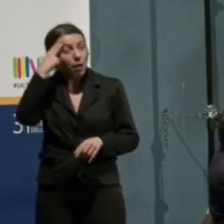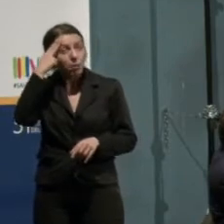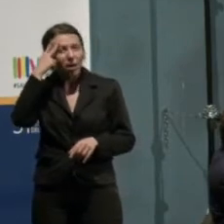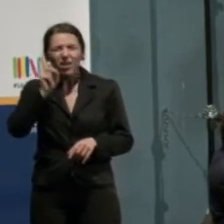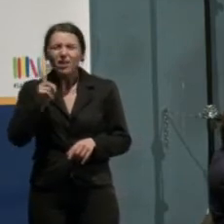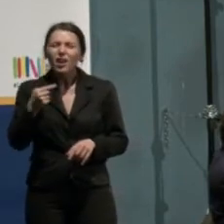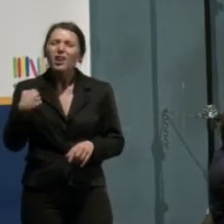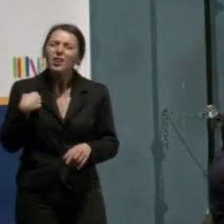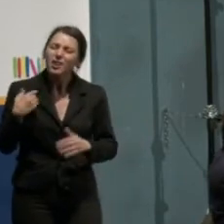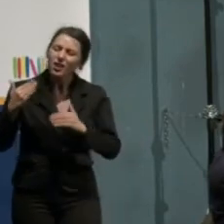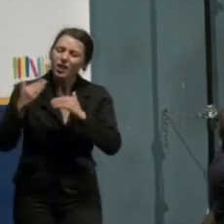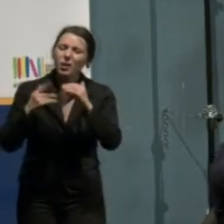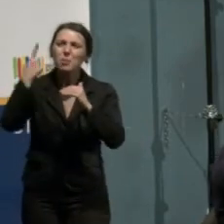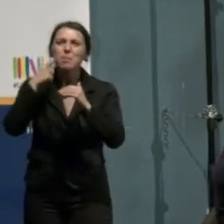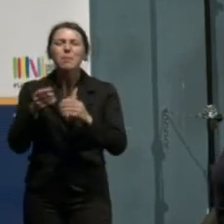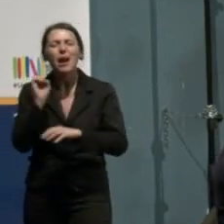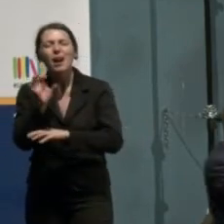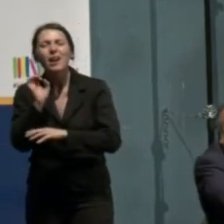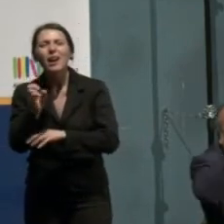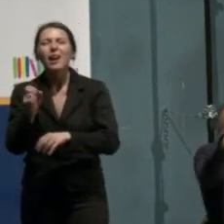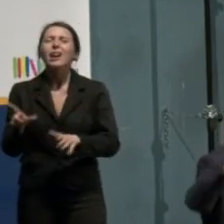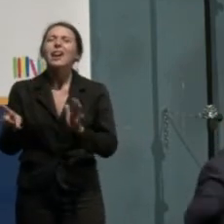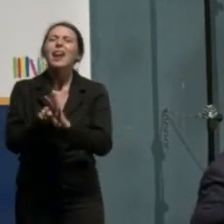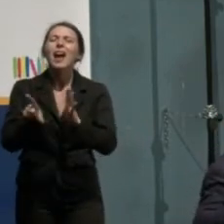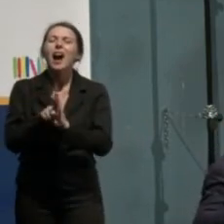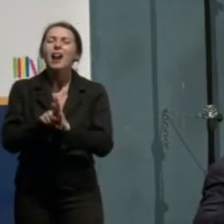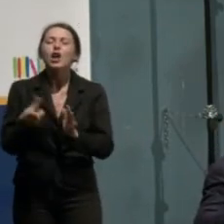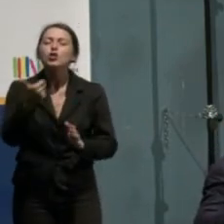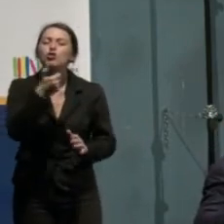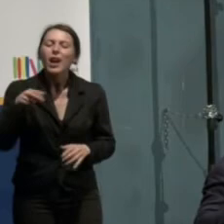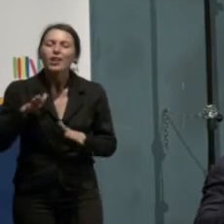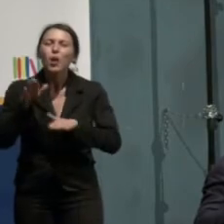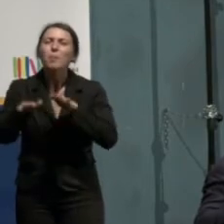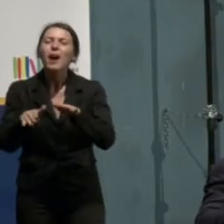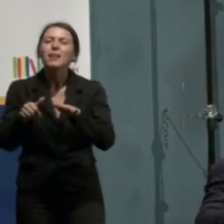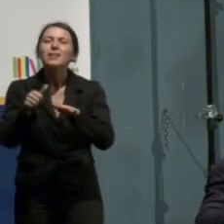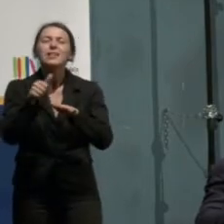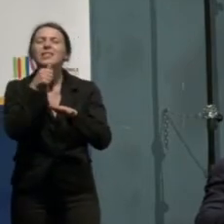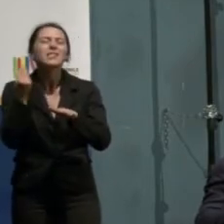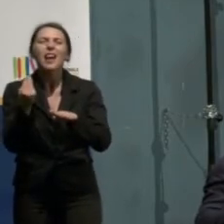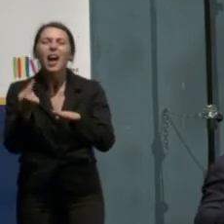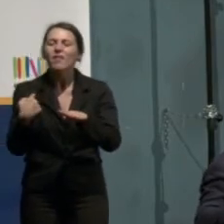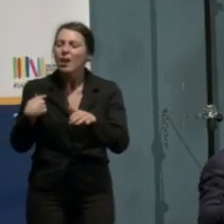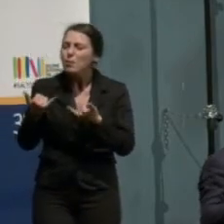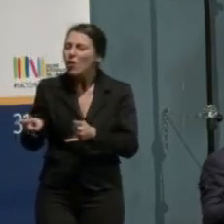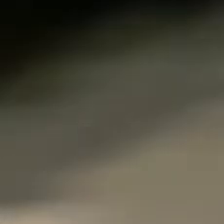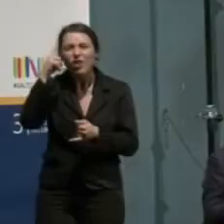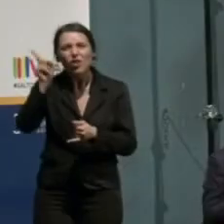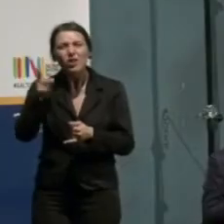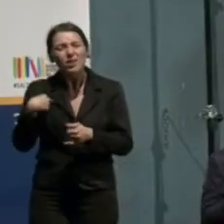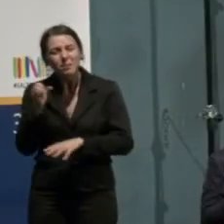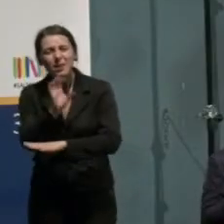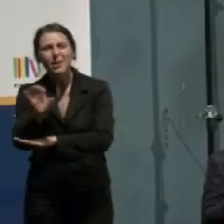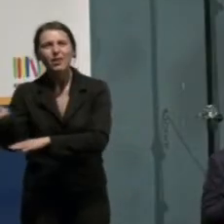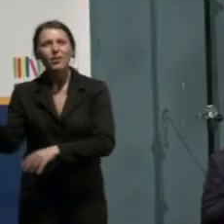educare alla legalità che ho costruito cento passi per ragazzi che non sapevano neanche chi fosse mio figlio cioè voglio che